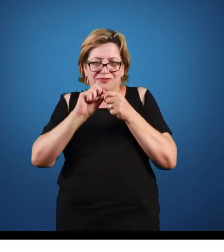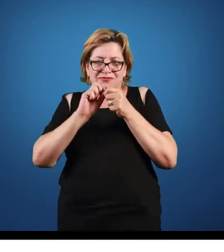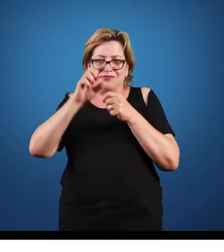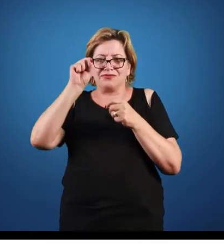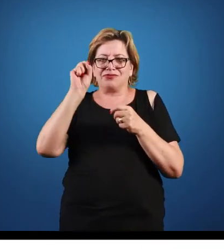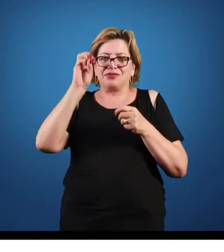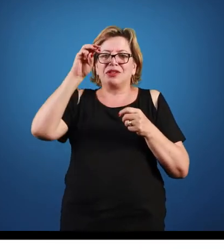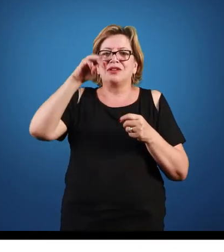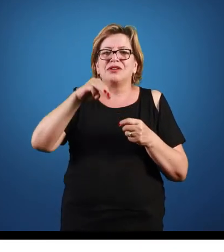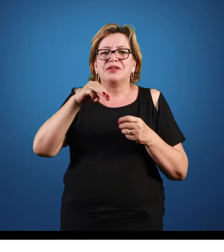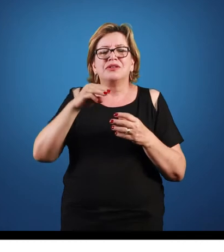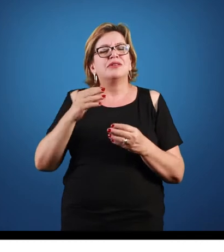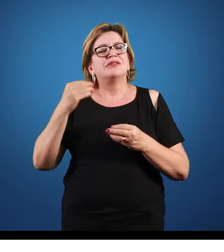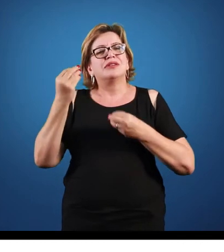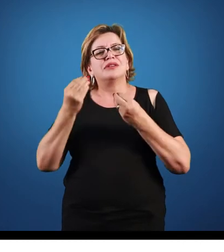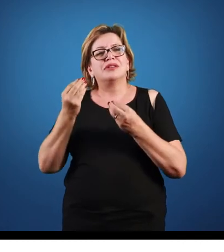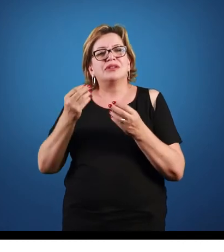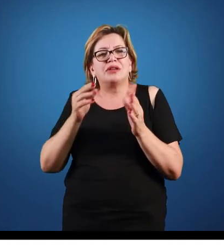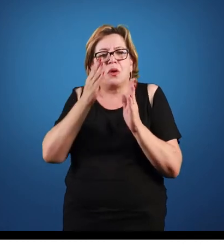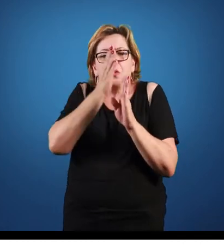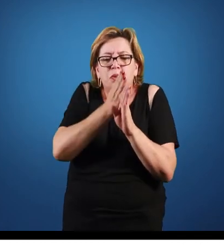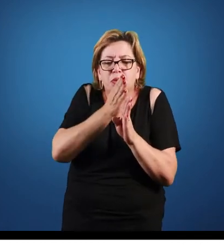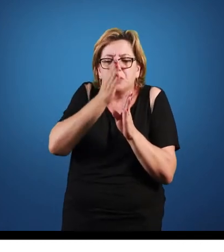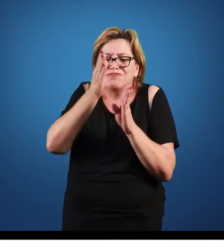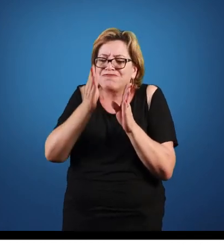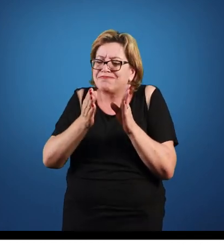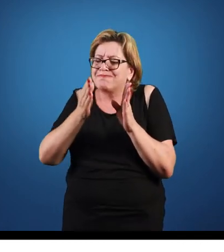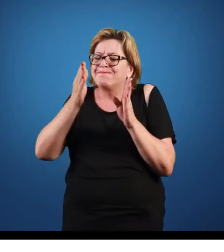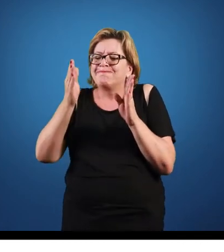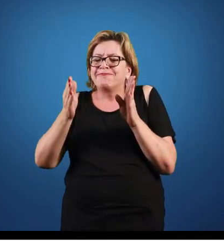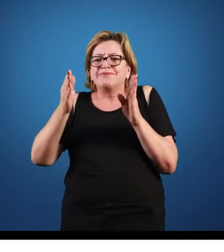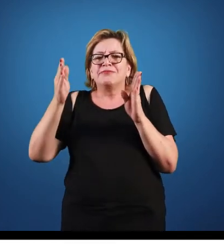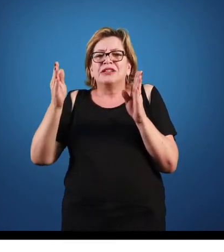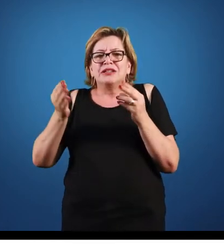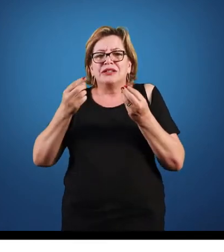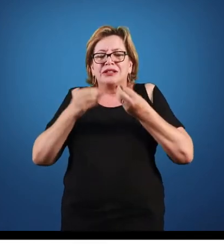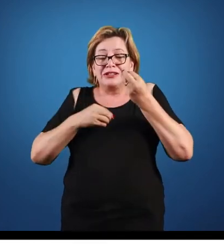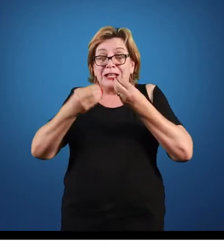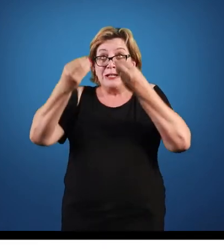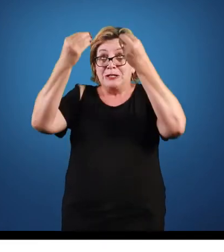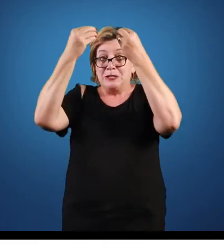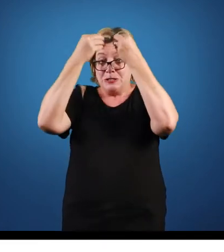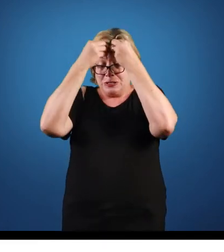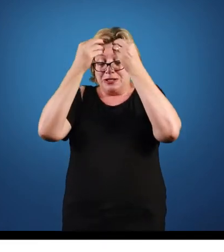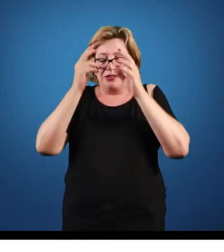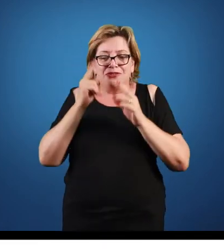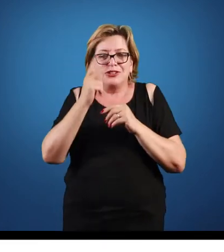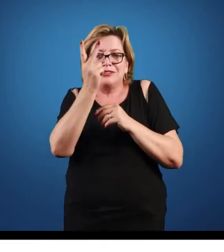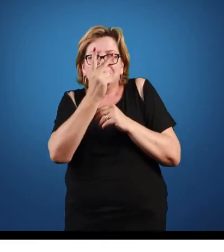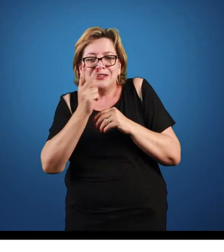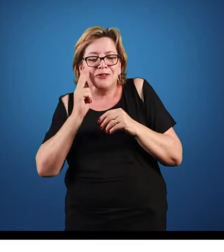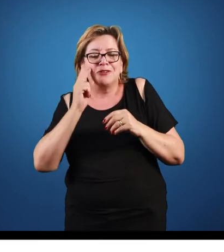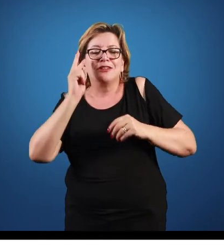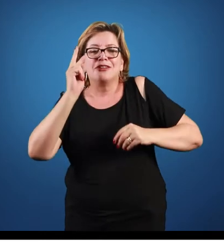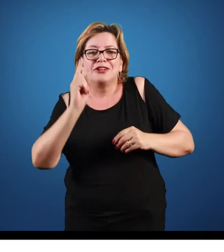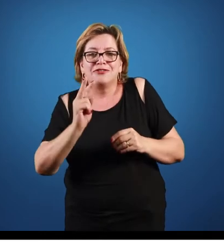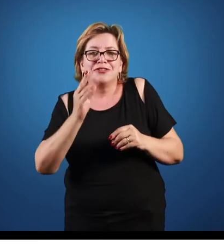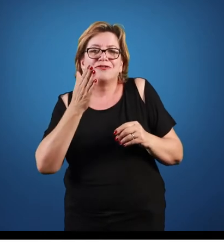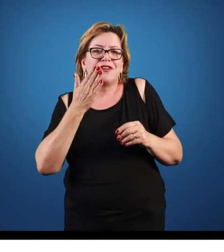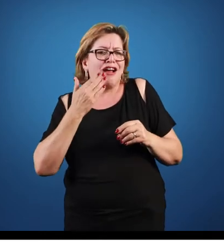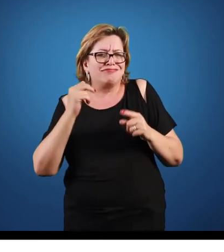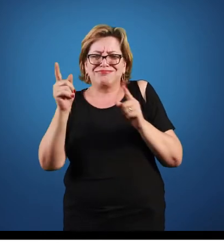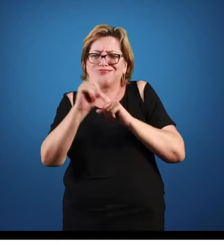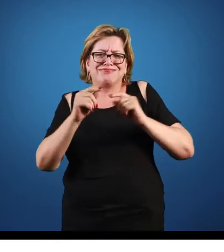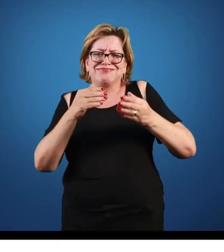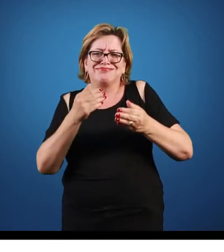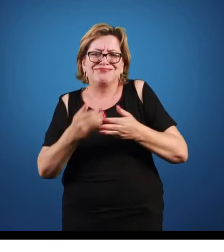na sequência certinha não adianta ter só na cabeça do papel assim é bom você tenha desenhado para você poder montar senão você não se